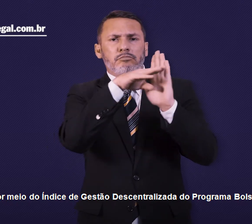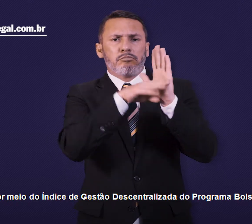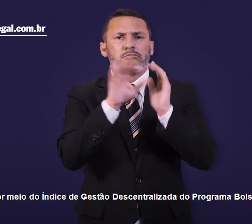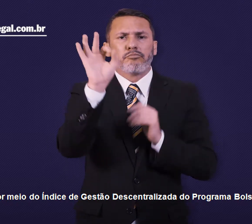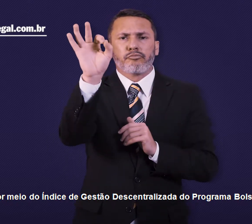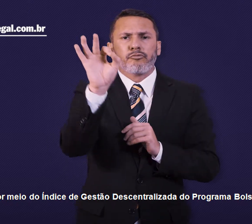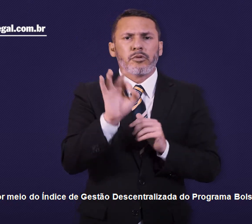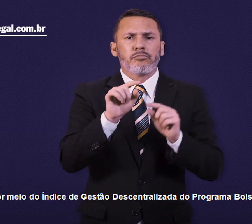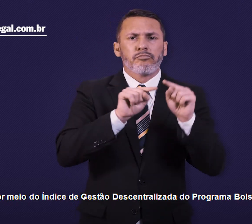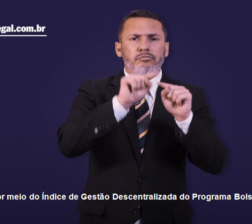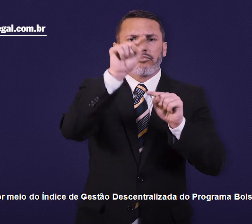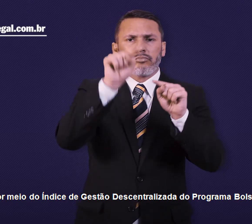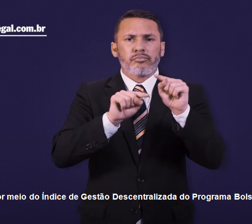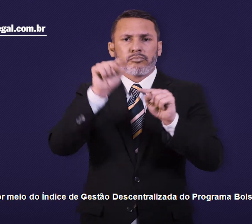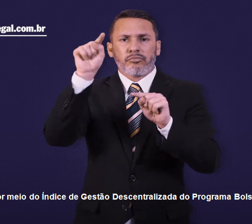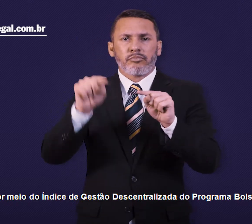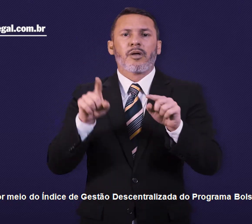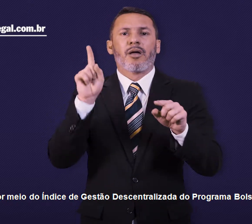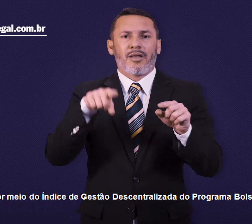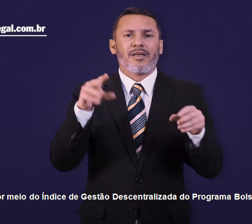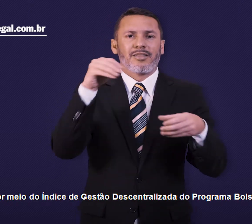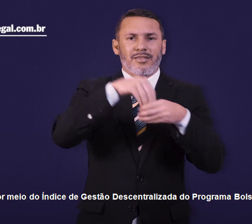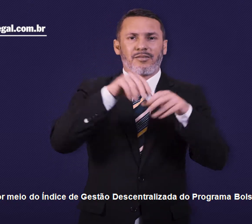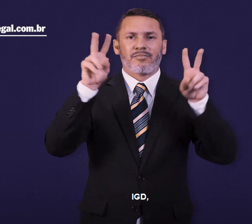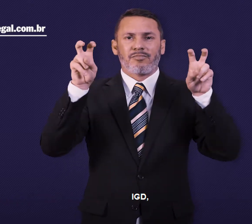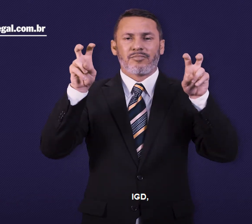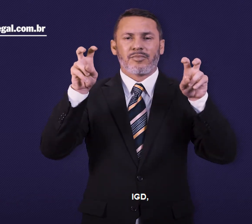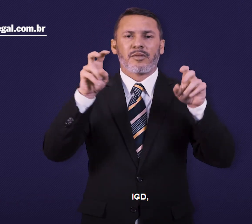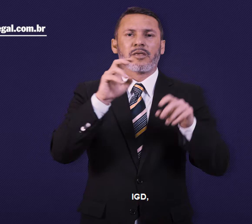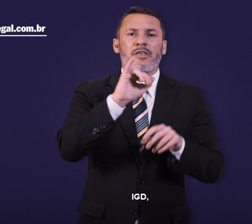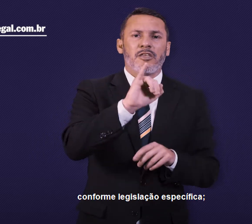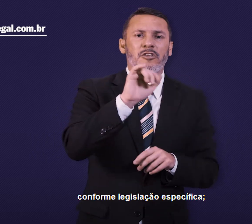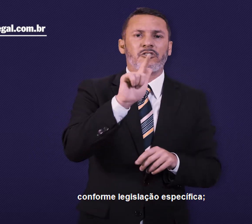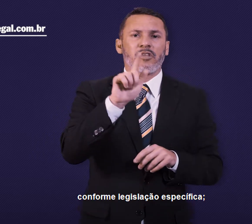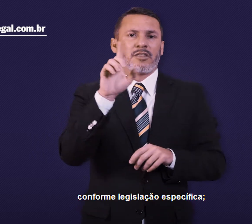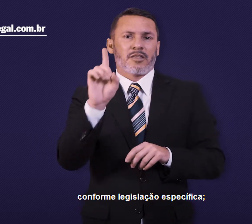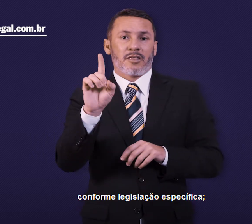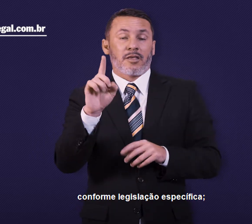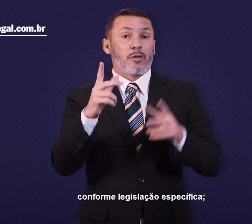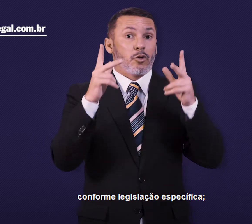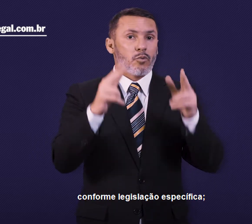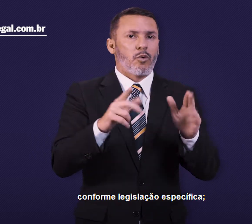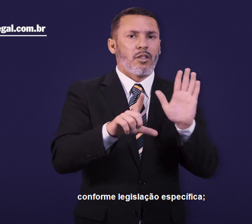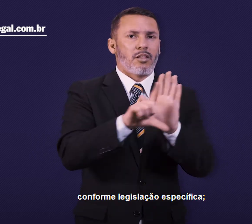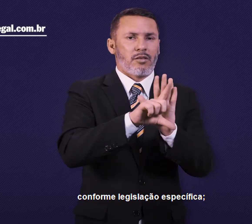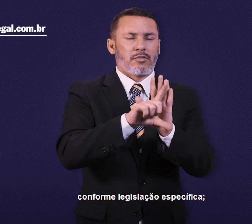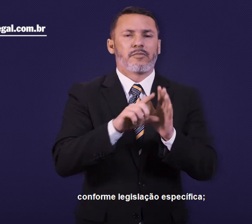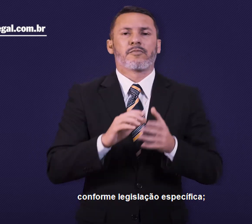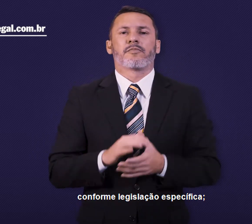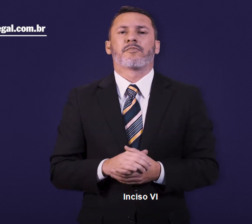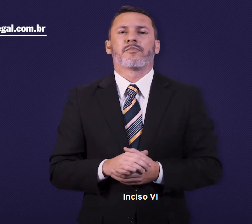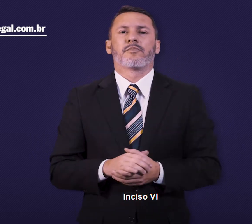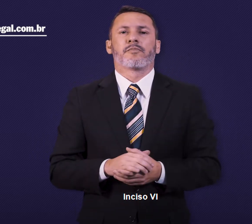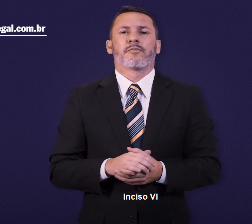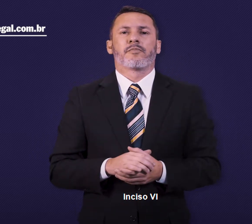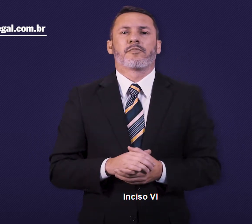Gestão Descentralizada do Programa Bolsa Família, IGD, conforme legislação específica. Inciso